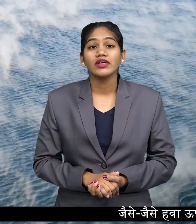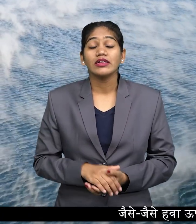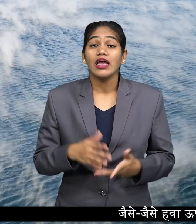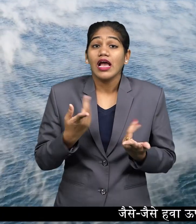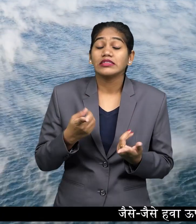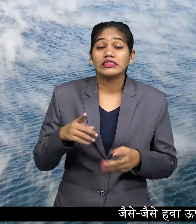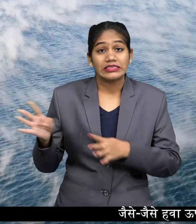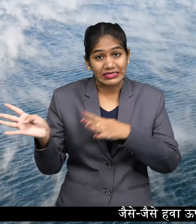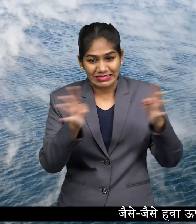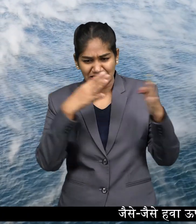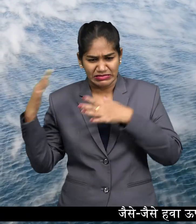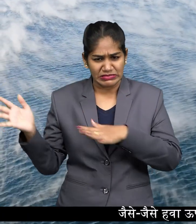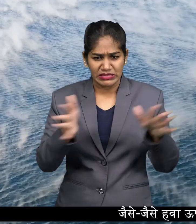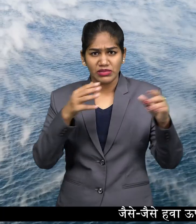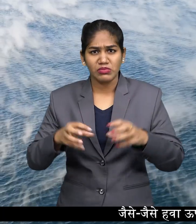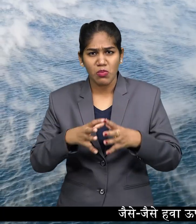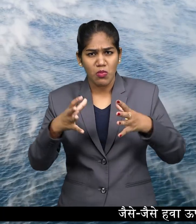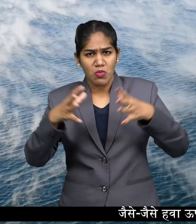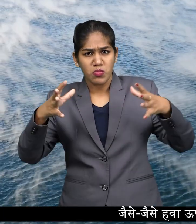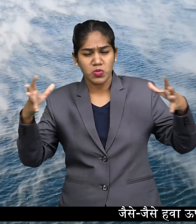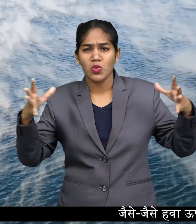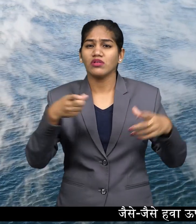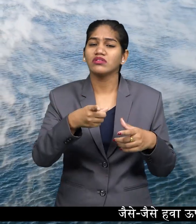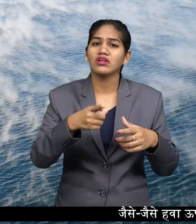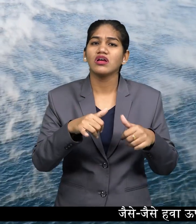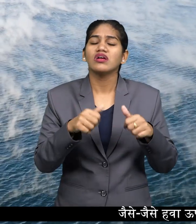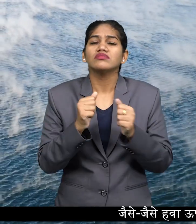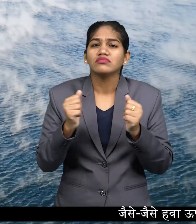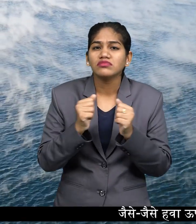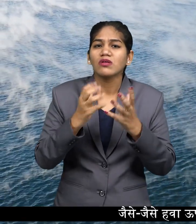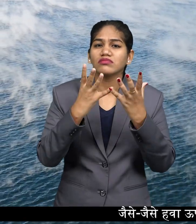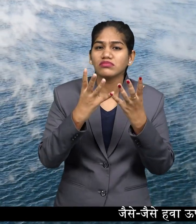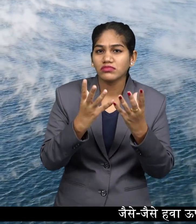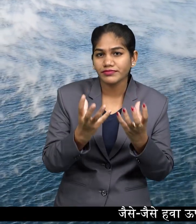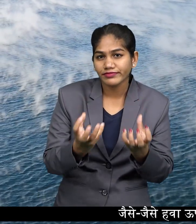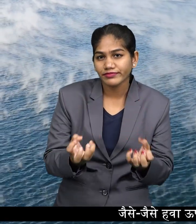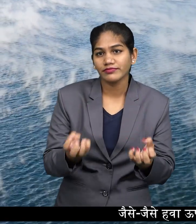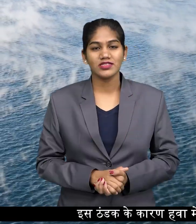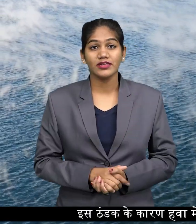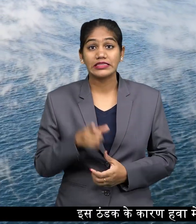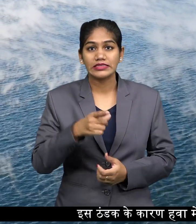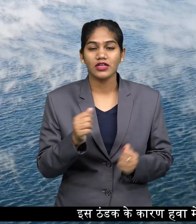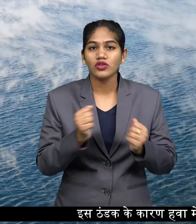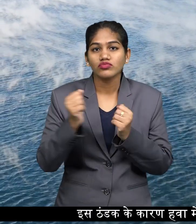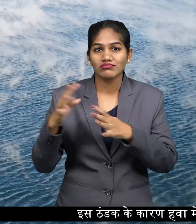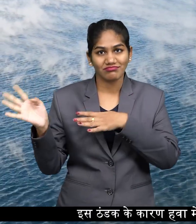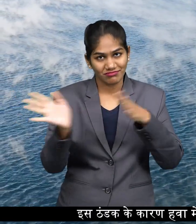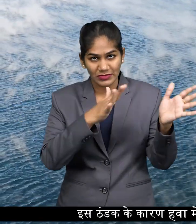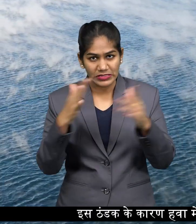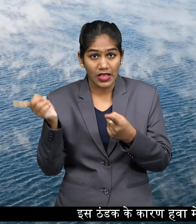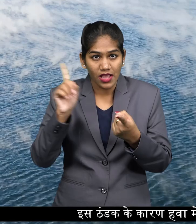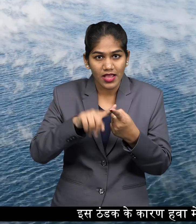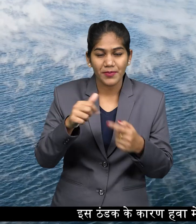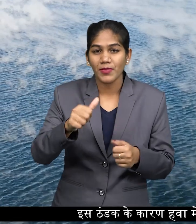जैसे जैसे हवा ऊपर उड़ती है, यह फैलती है और ठंडी होती है। इस ठंडक